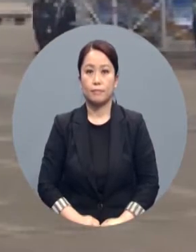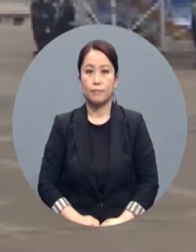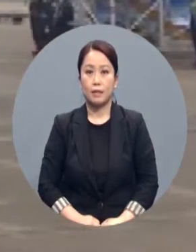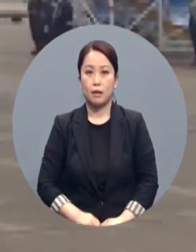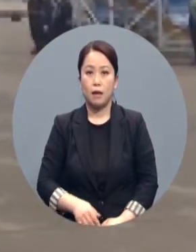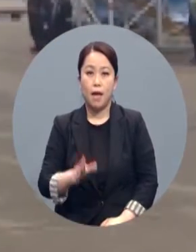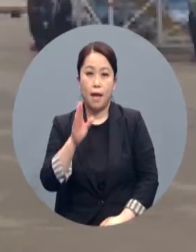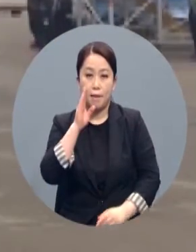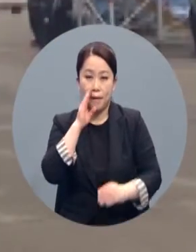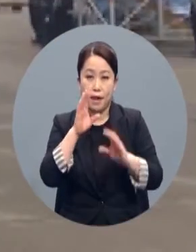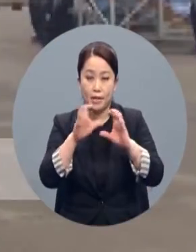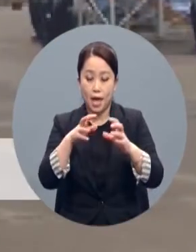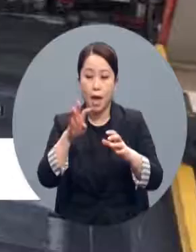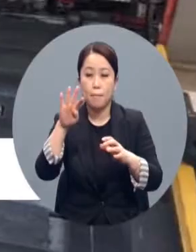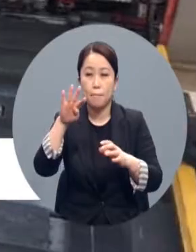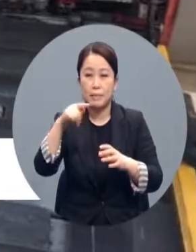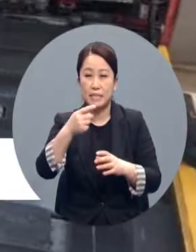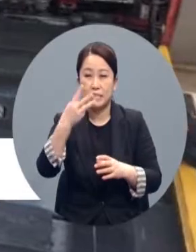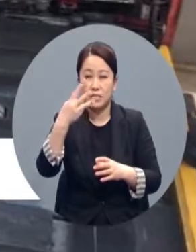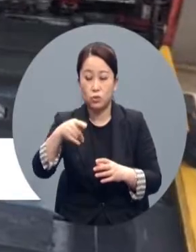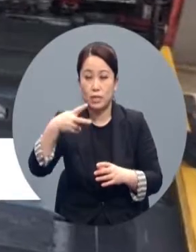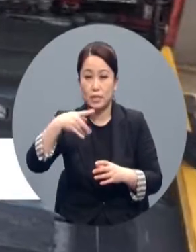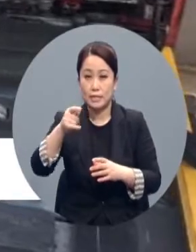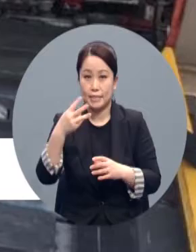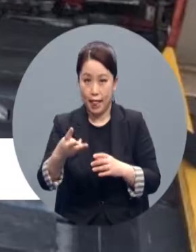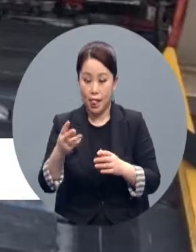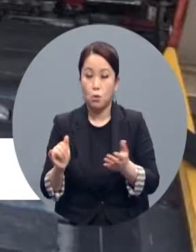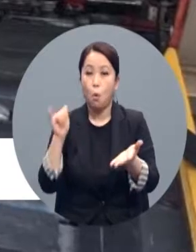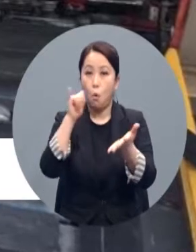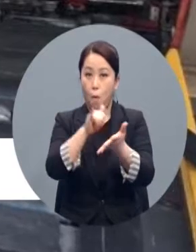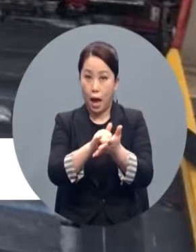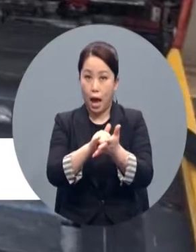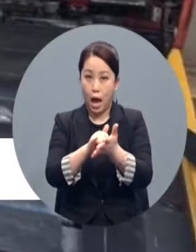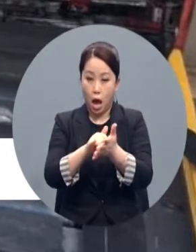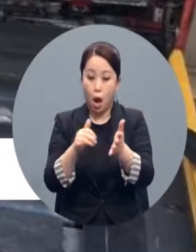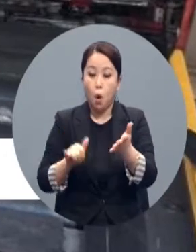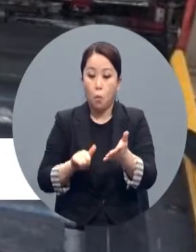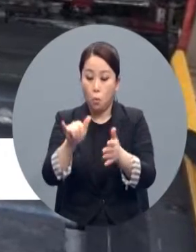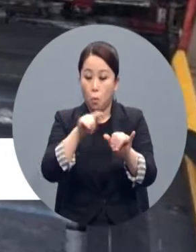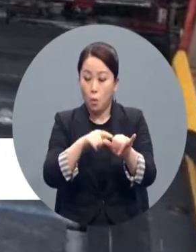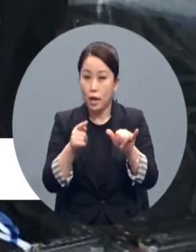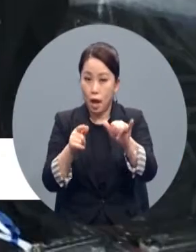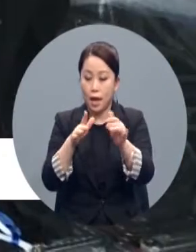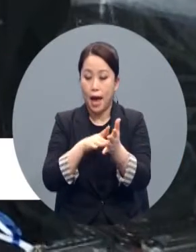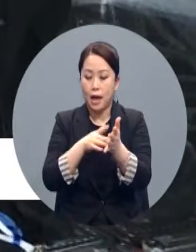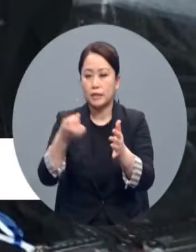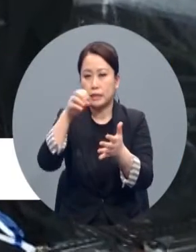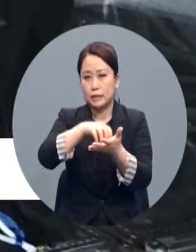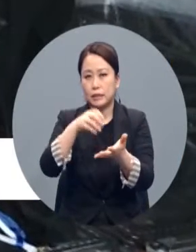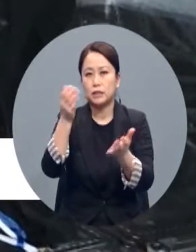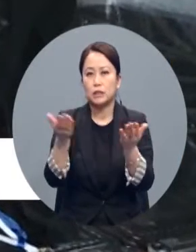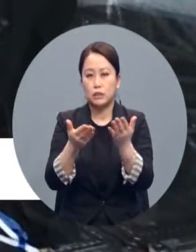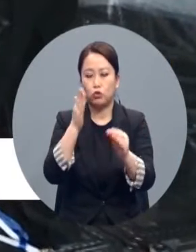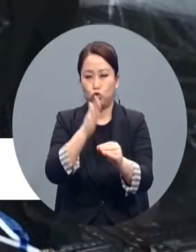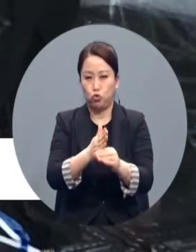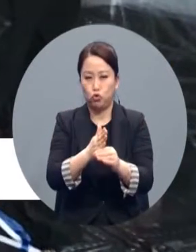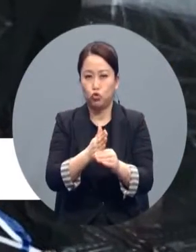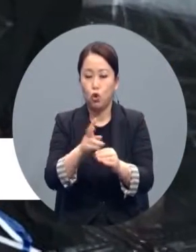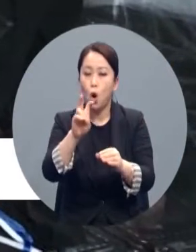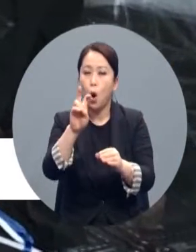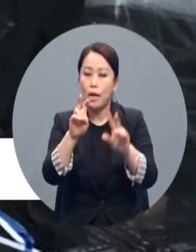벨기에 브뤼셀 공항 화물 항공기 에 백신을 싣는 작업이 한창입니다 27,500 명분의 모던 아